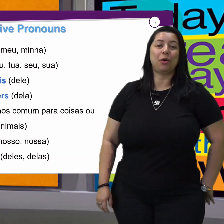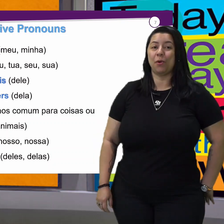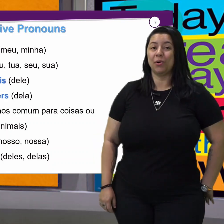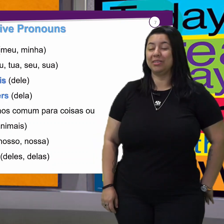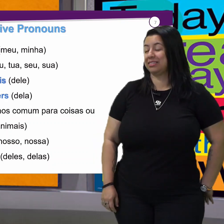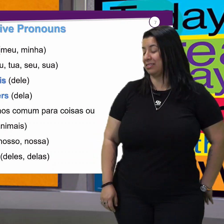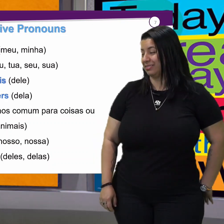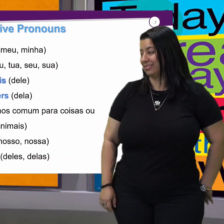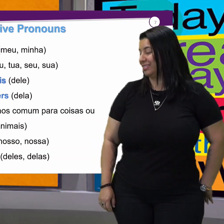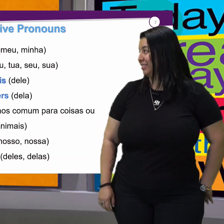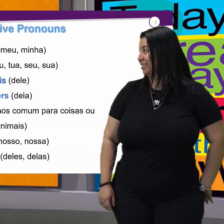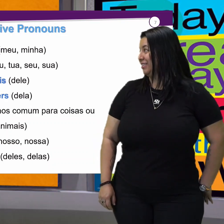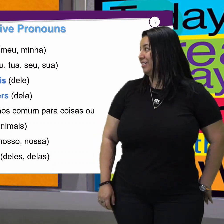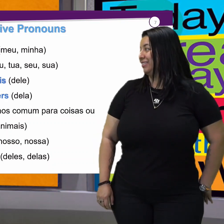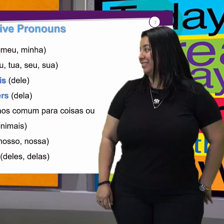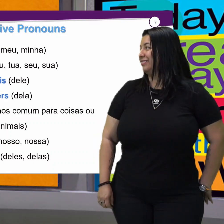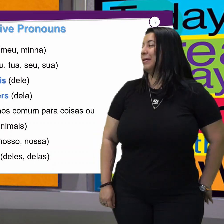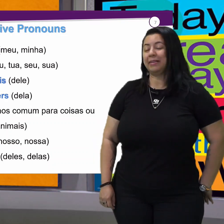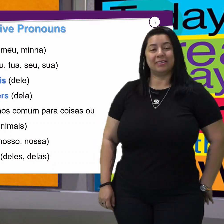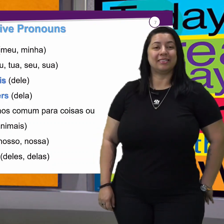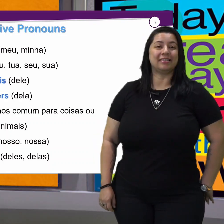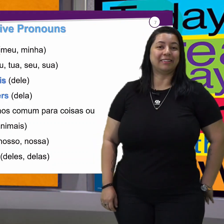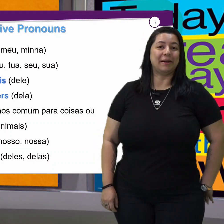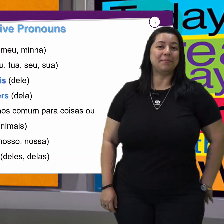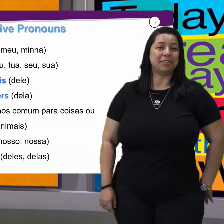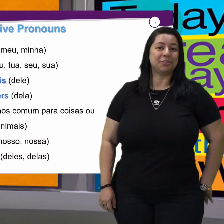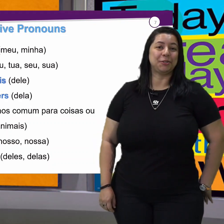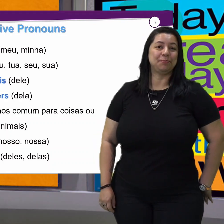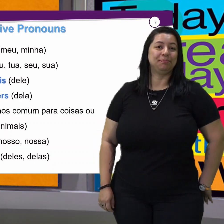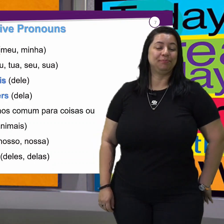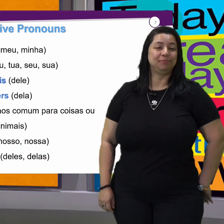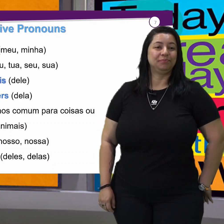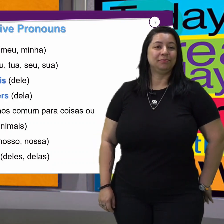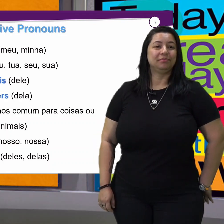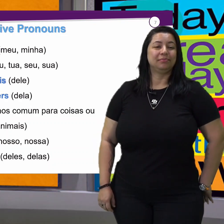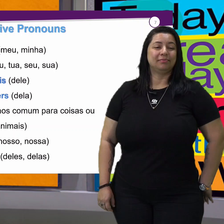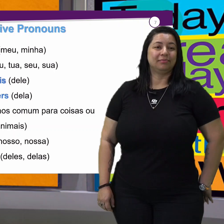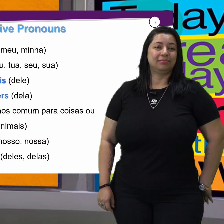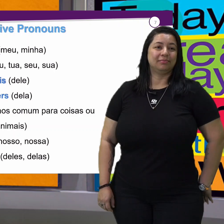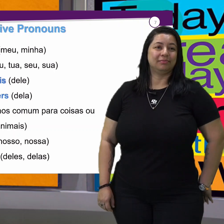coisa. De uma você coisa. está despersonificando essa pessoa.